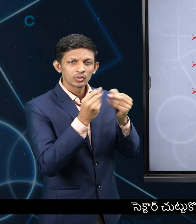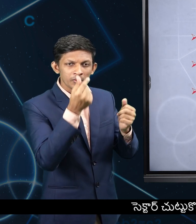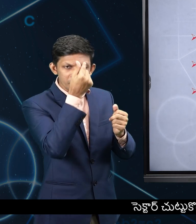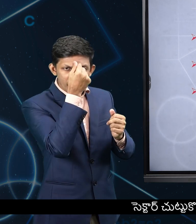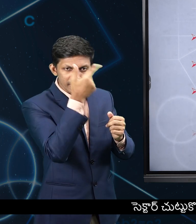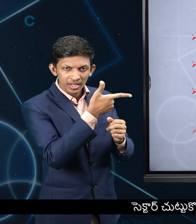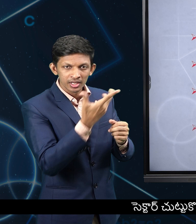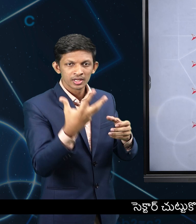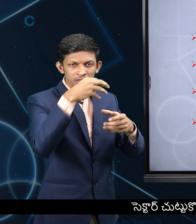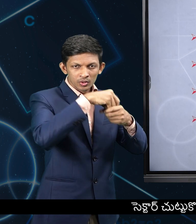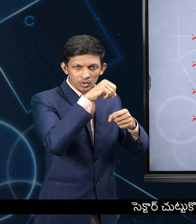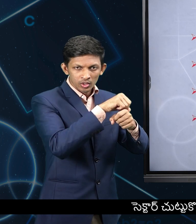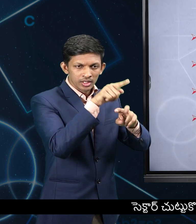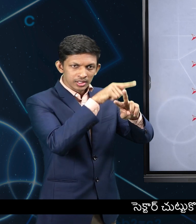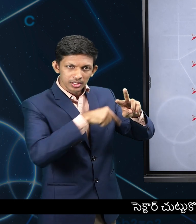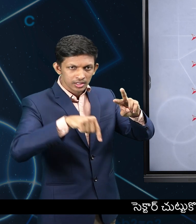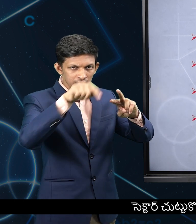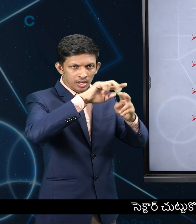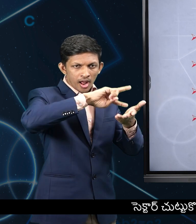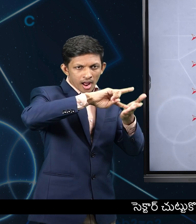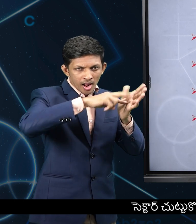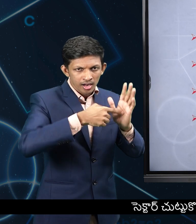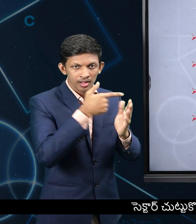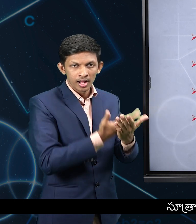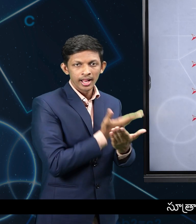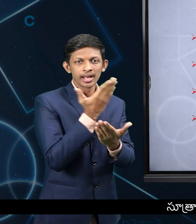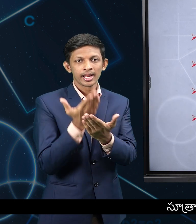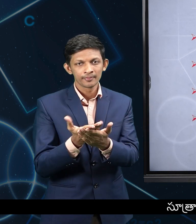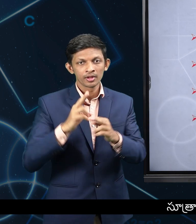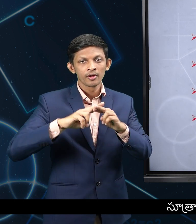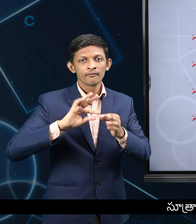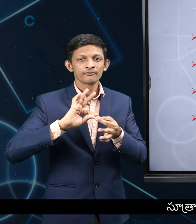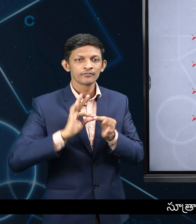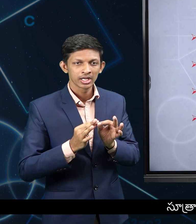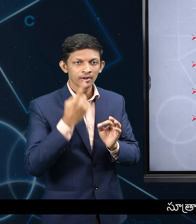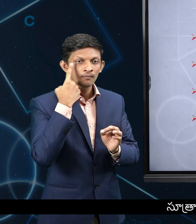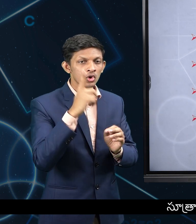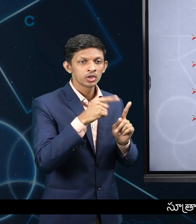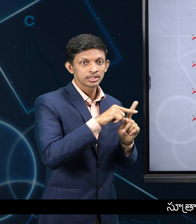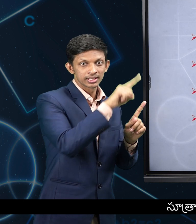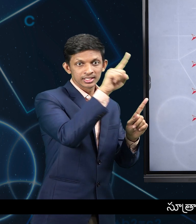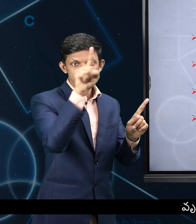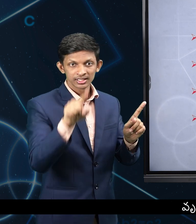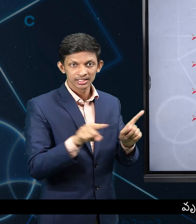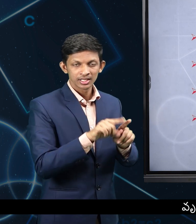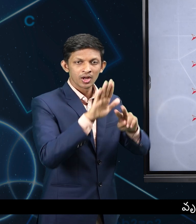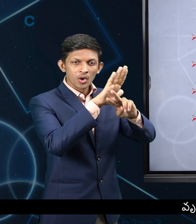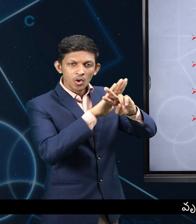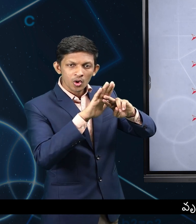సెక్టార్ చుట్టుకొలత మరియు వృత్తం వైశాల్యం కోసం సూత్రాలను వర్తింపజేయడం ద్వారా వృత్తాకార జ్యామితితో